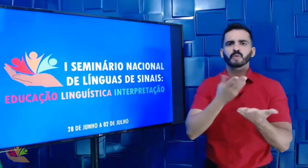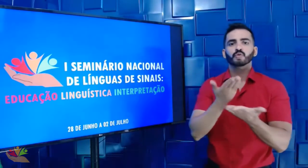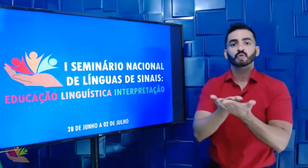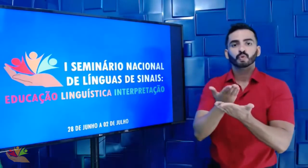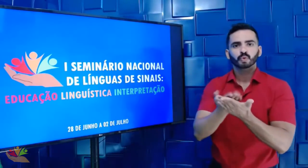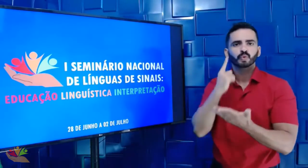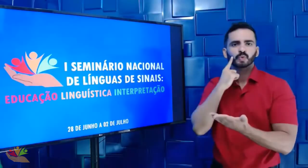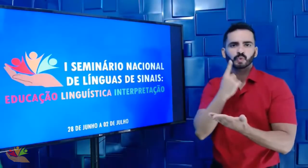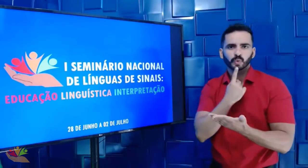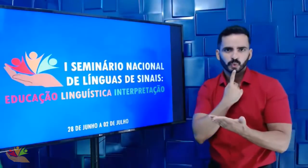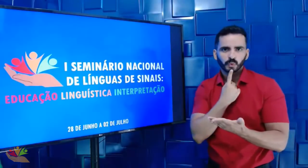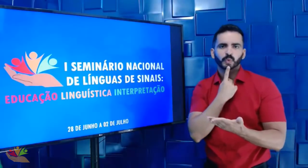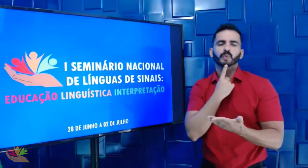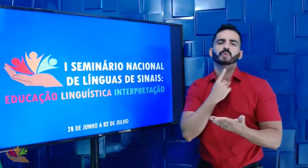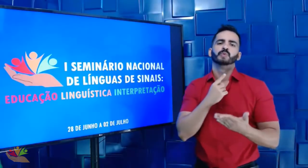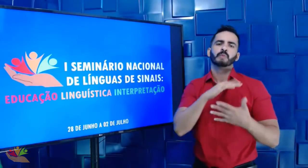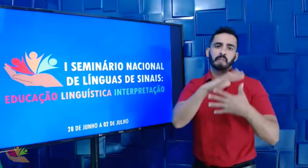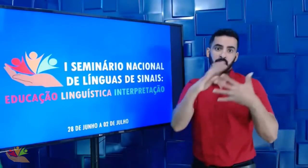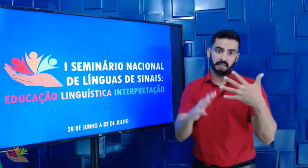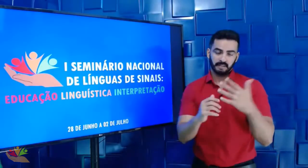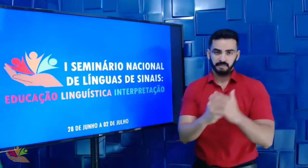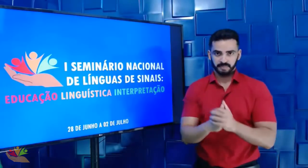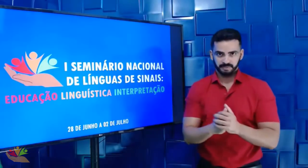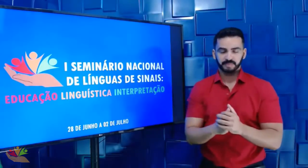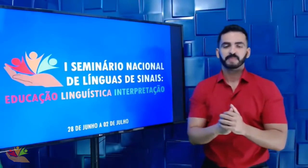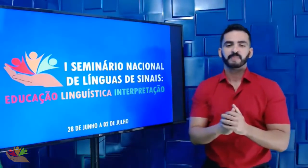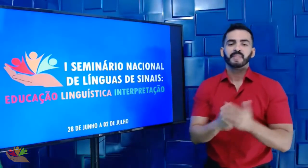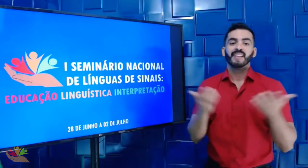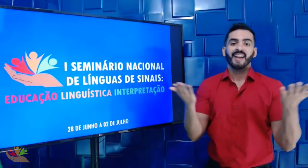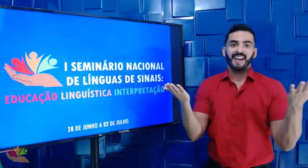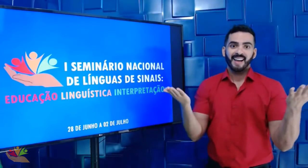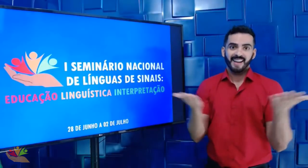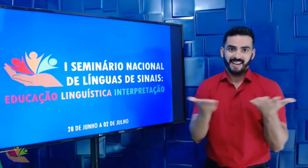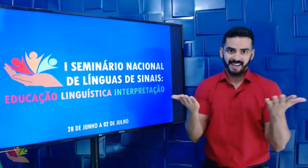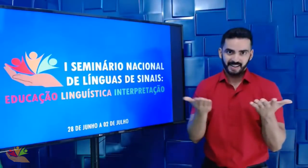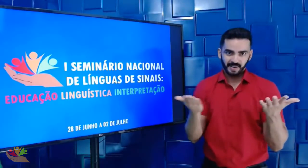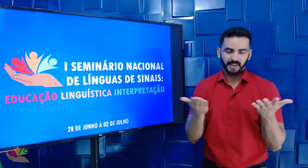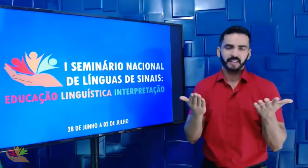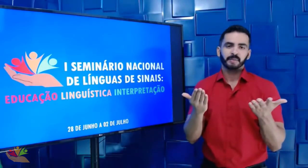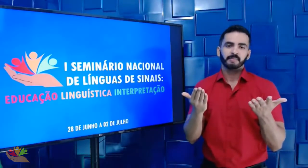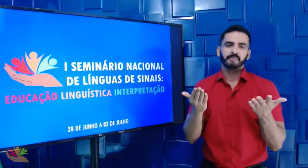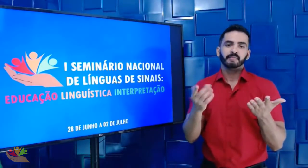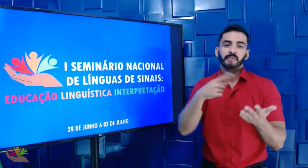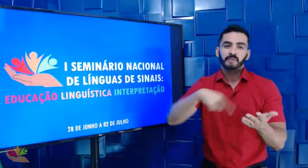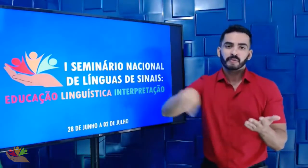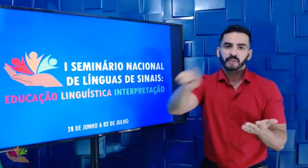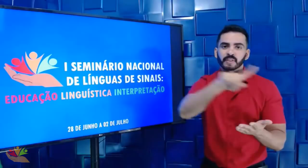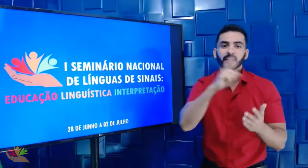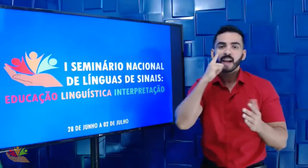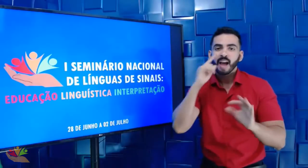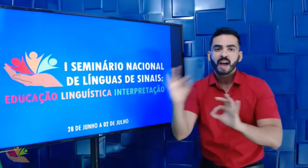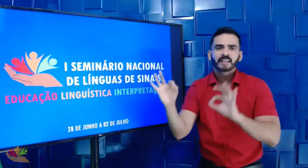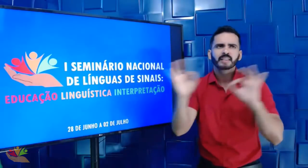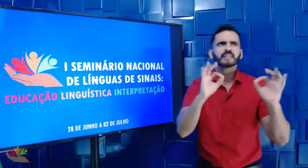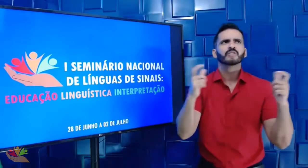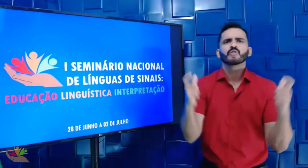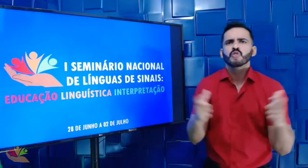Faculdade Alemã de Tradução. Trabalha com língua de sinais alemã na